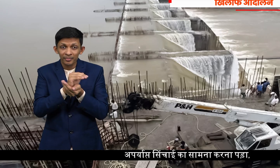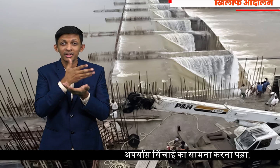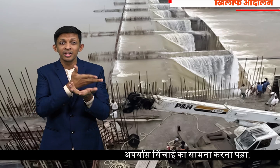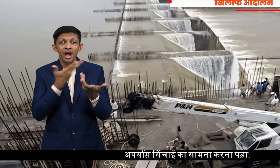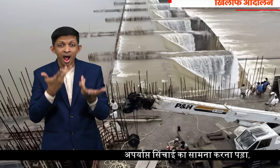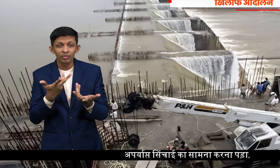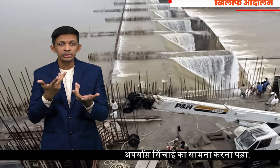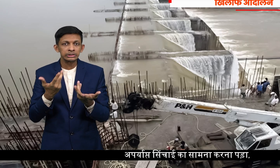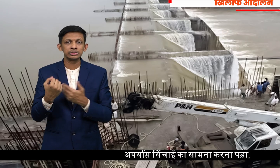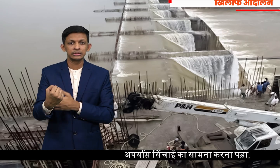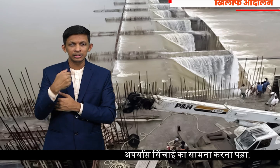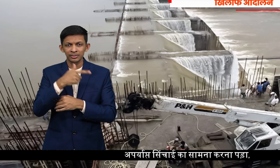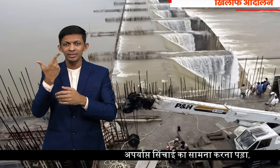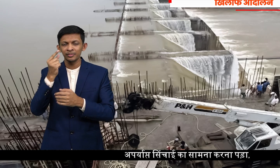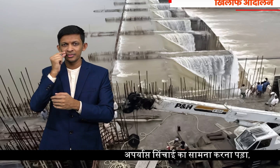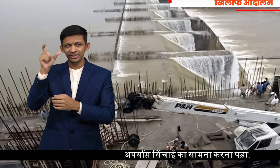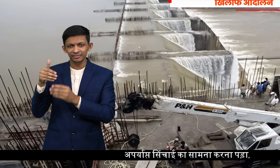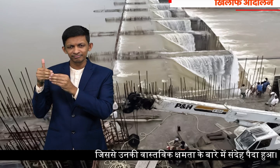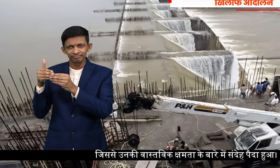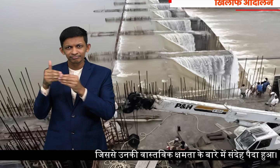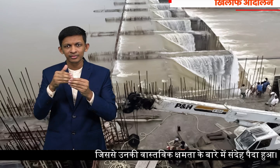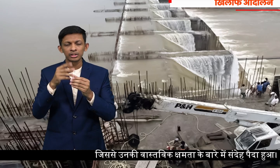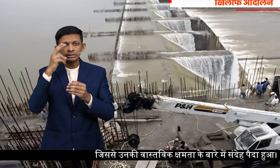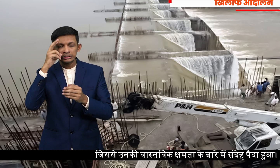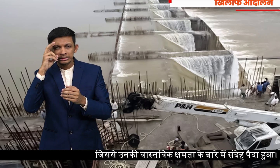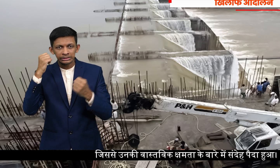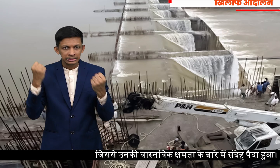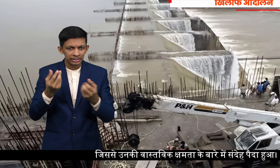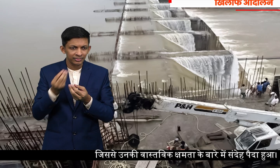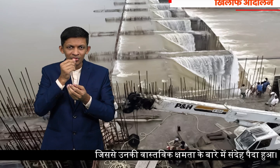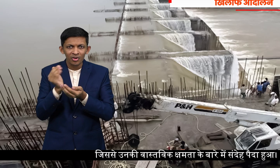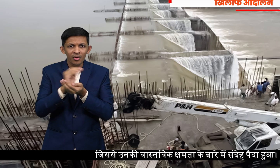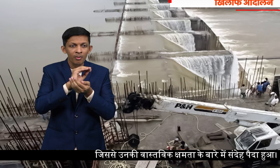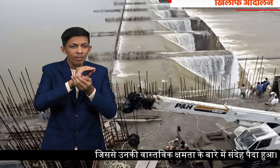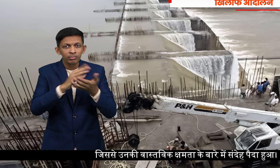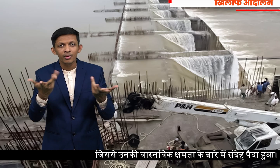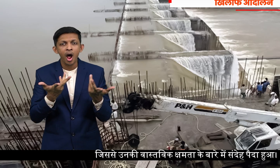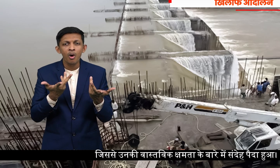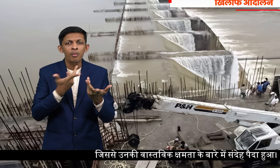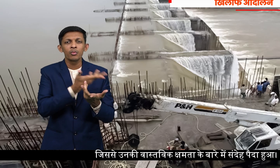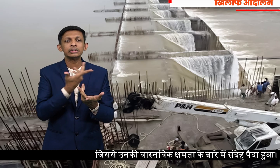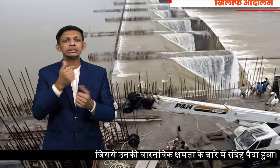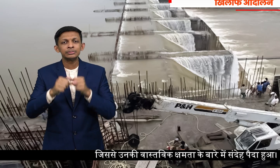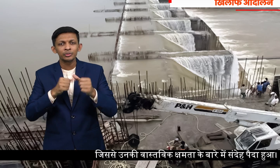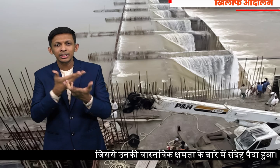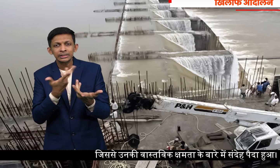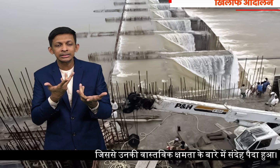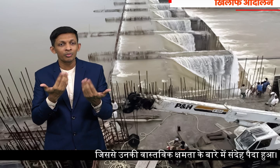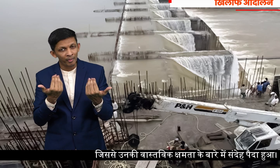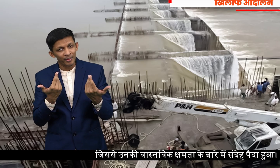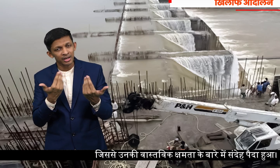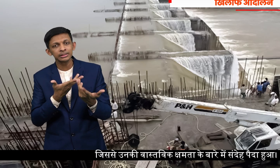अपर्याप्त सिंचाई का सामना करना पड़ा, जिससे उनकी वास्तविक क्षमता के बारे में संदेह पैदा